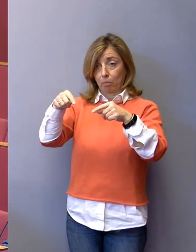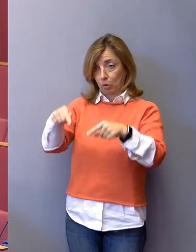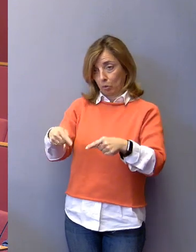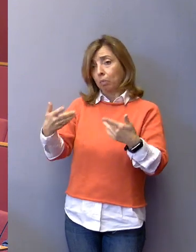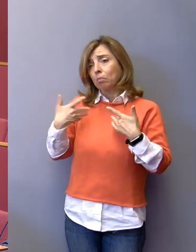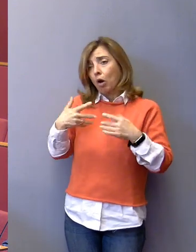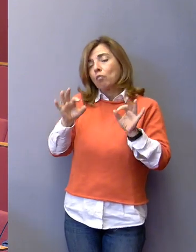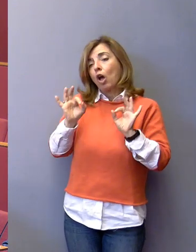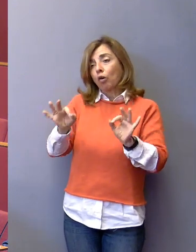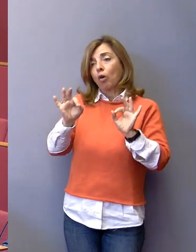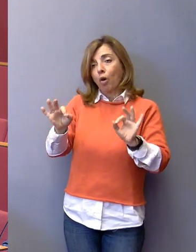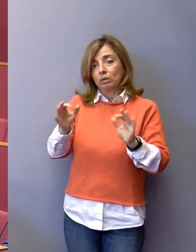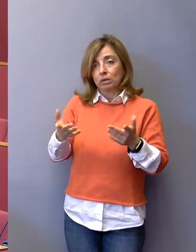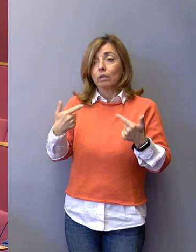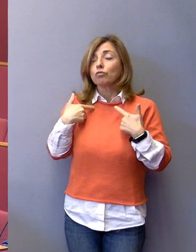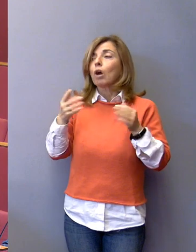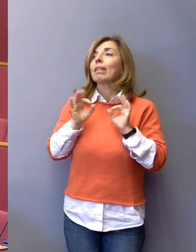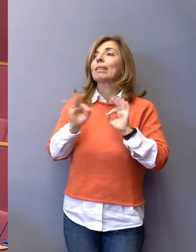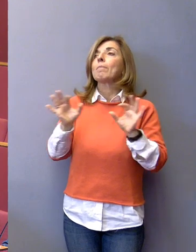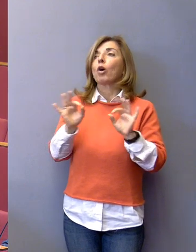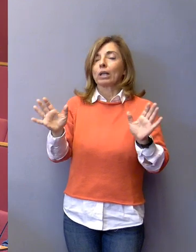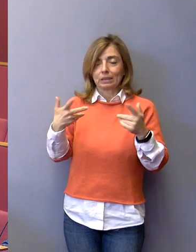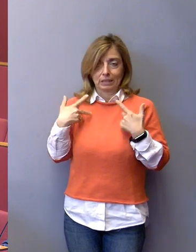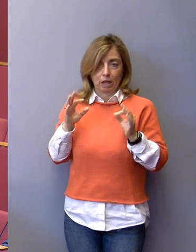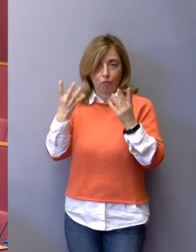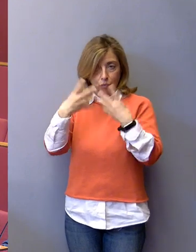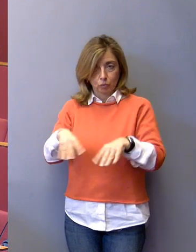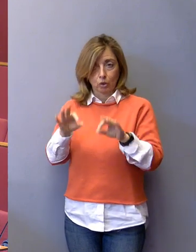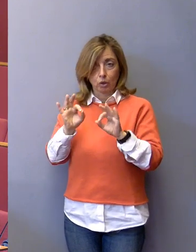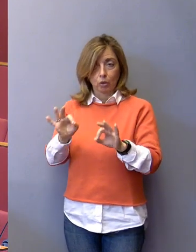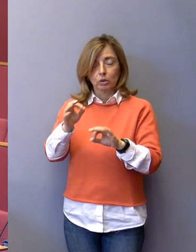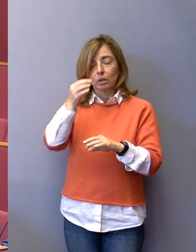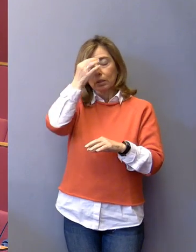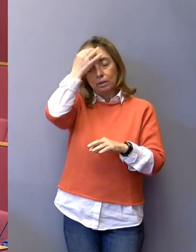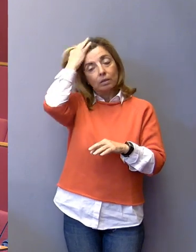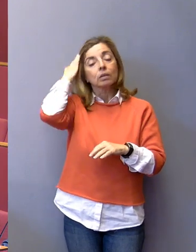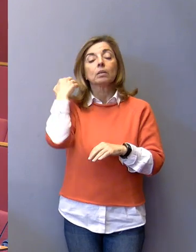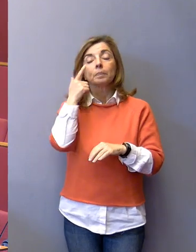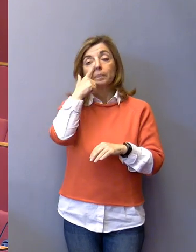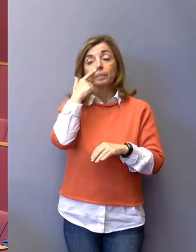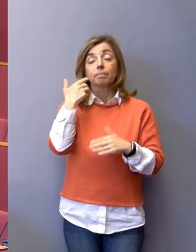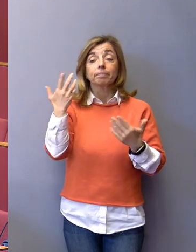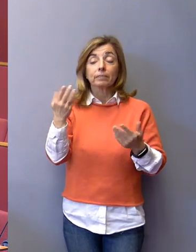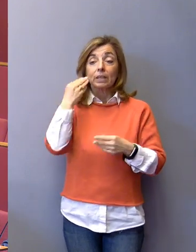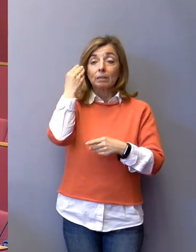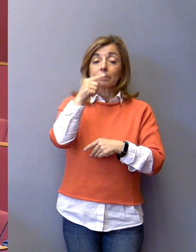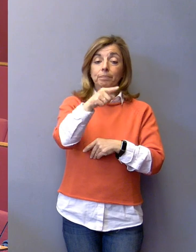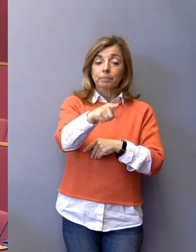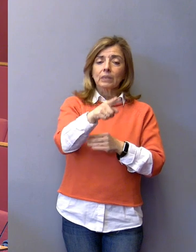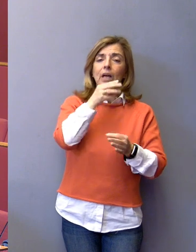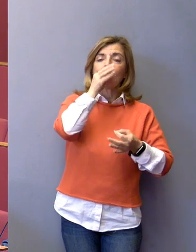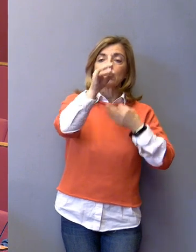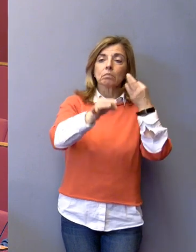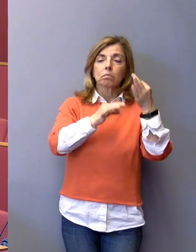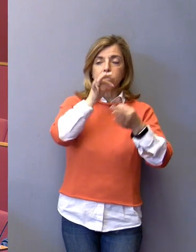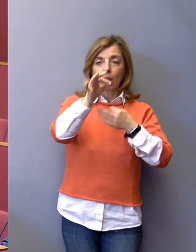al di là di questo penso che però penso che lei ha edotto ha messo a conoscenza Laura della